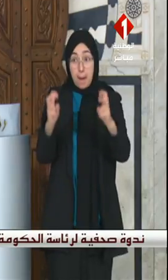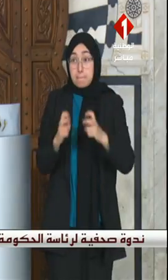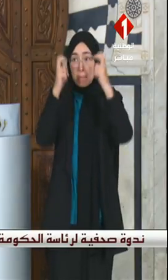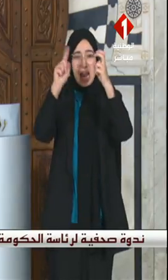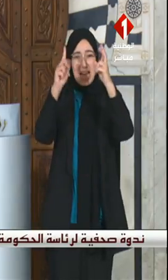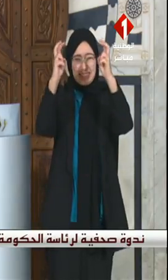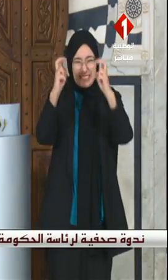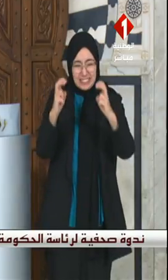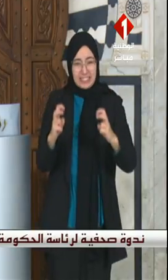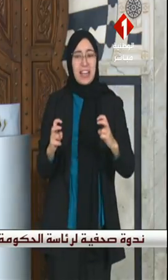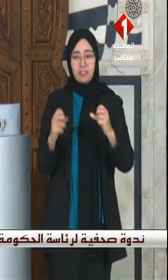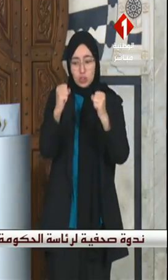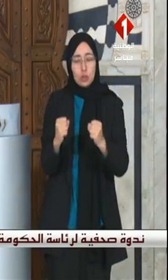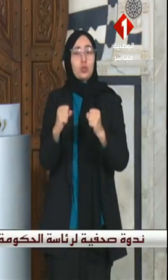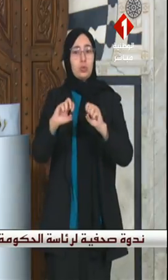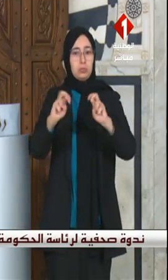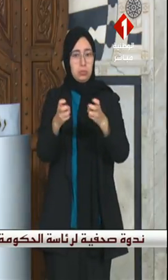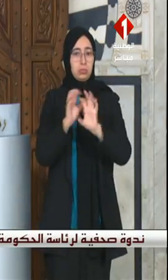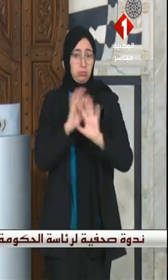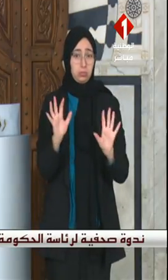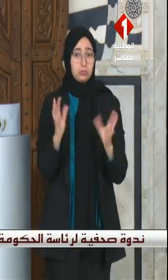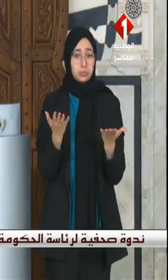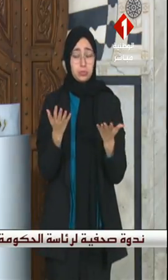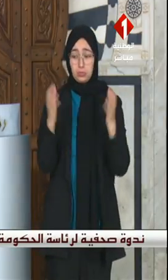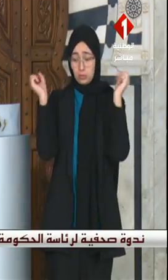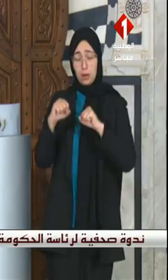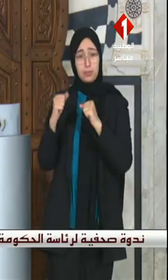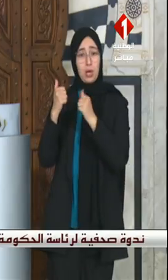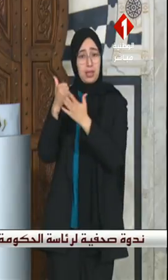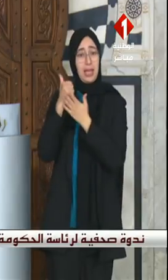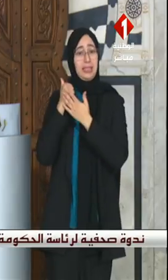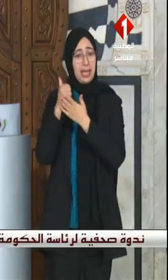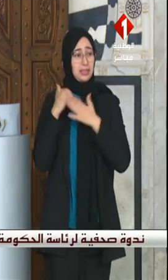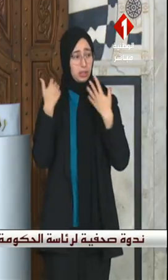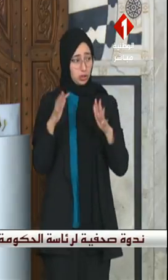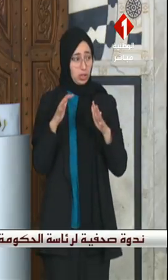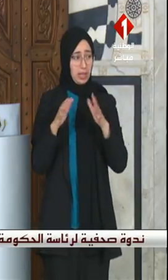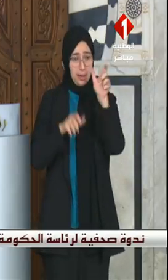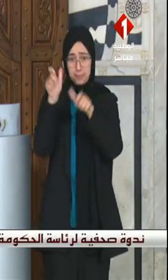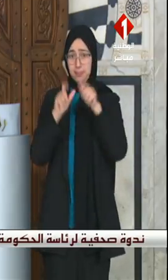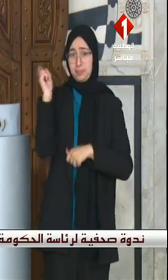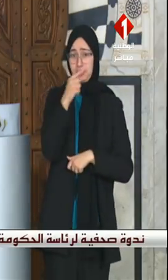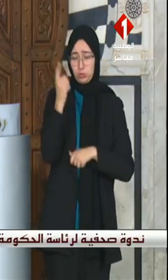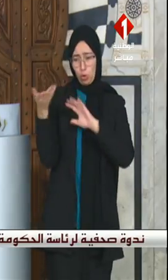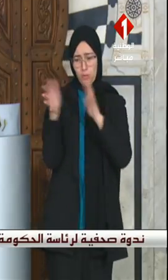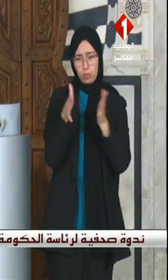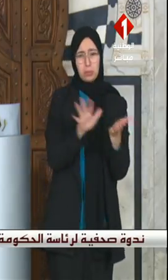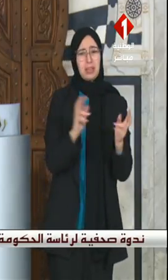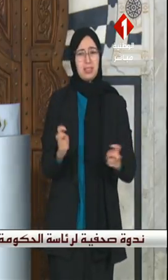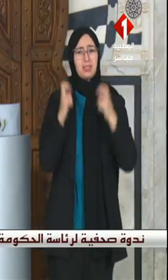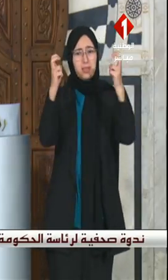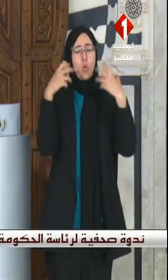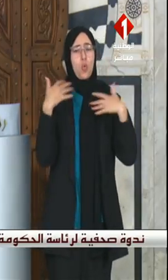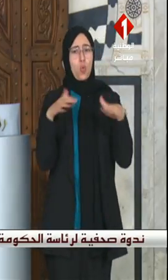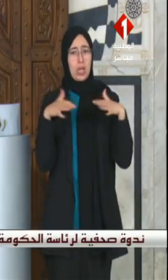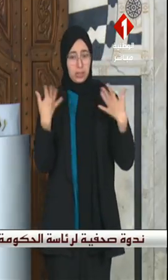التسارع متاع عدد الحالات، اللي هو من شأنه باش يؤدي إلى كذلك تسارع في عدد الوفيات. الهدف